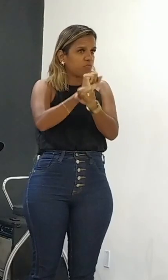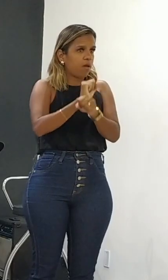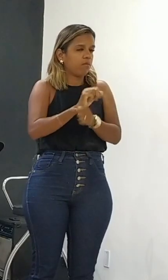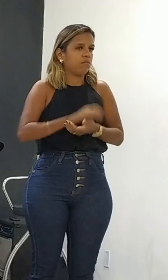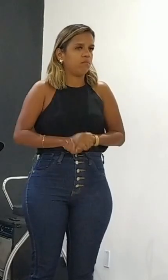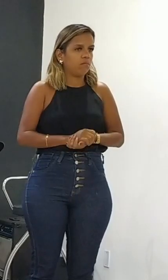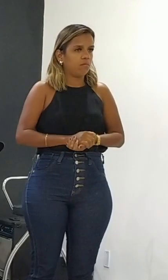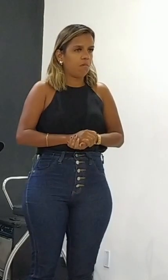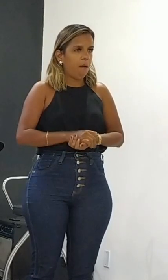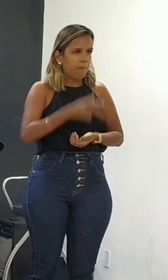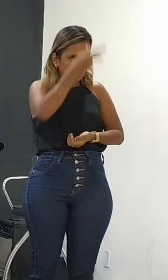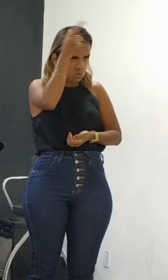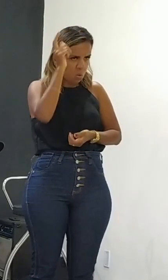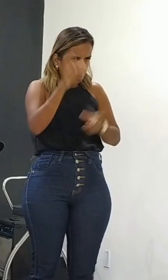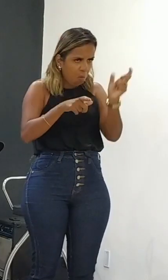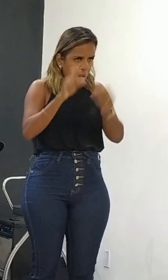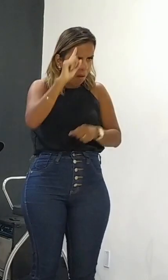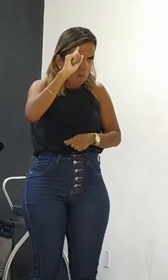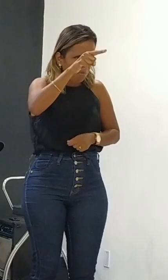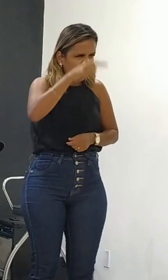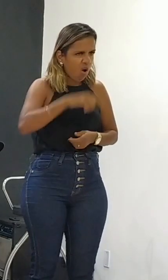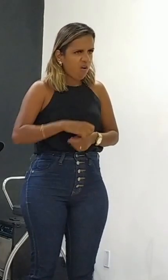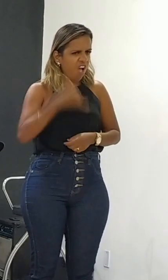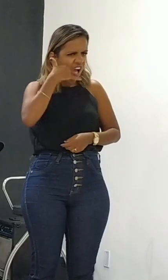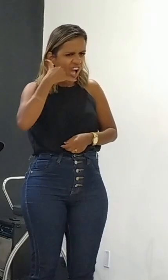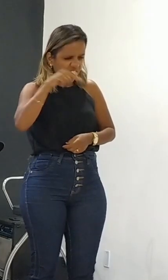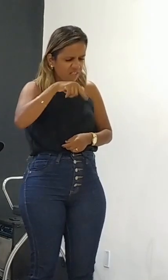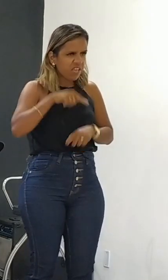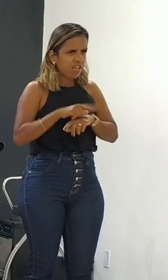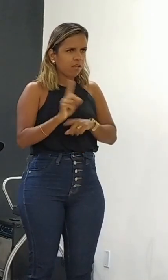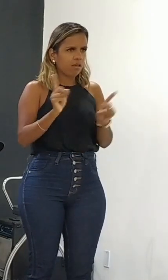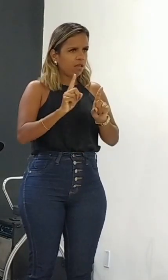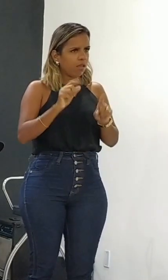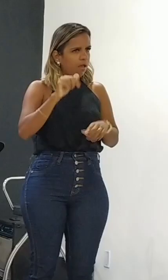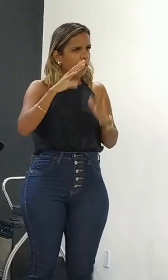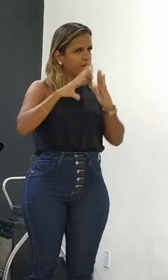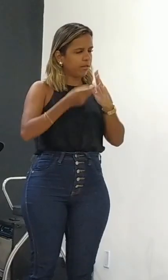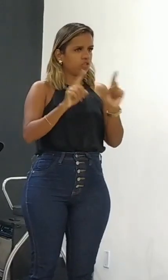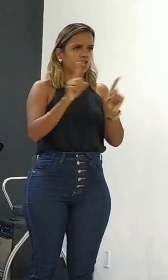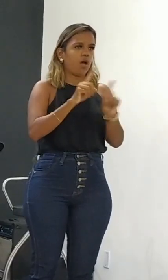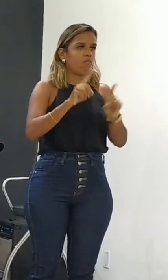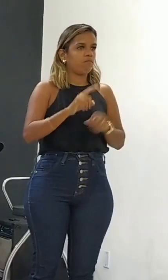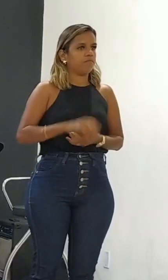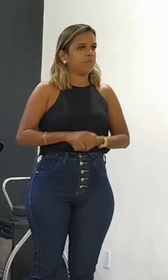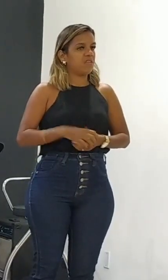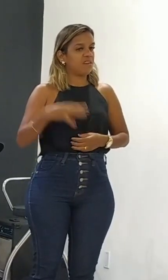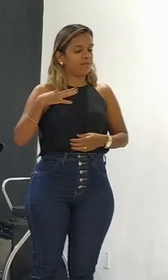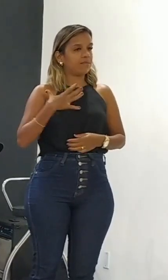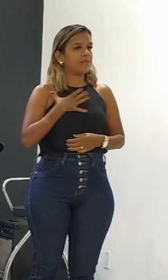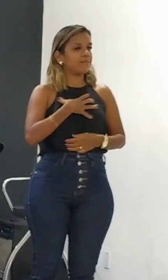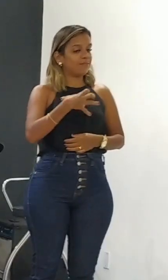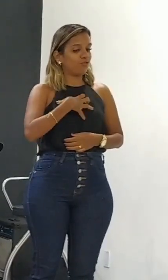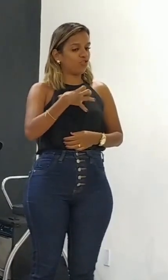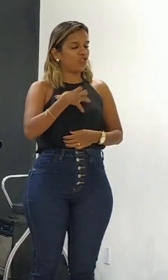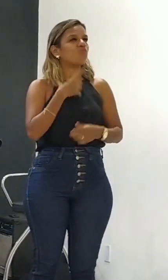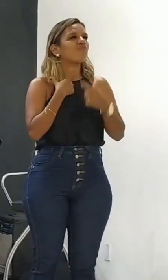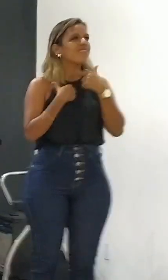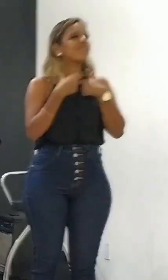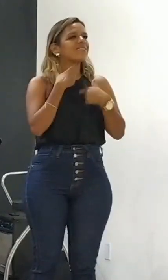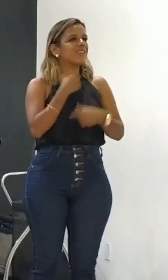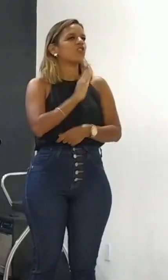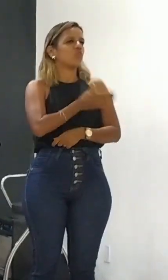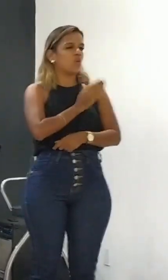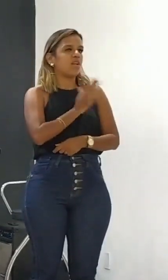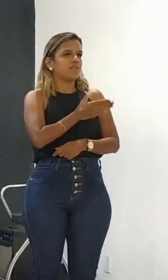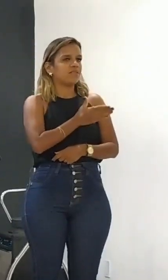obrigou o Paulo a vir para cá hoje. Aí ninguém para a casa dele: ei, Paulo, vai vir. Não, ele veio porque ele sentiu o desejo do coração. Coisa